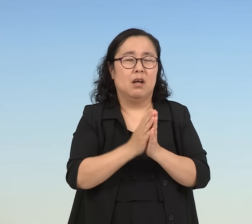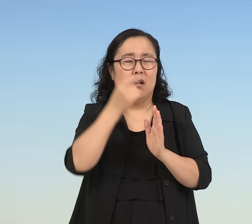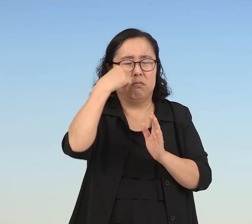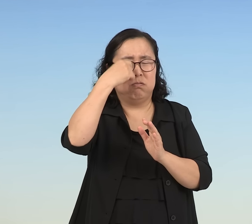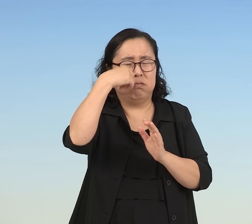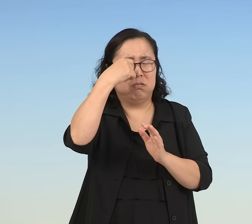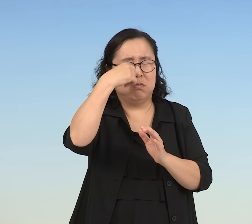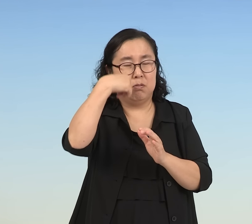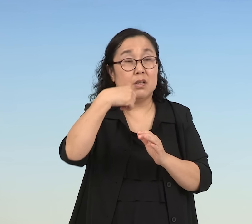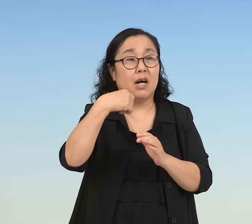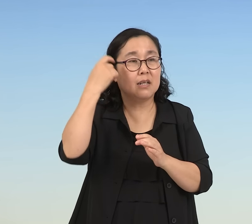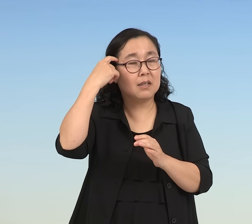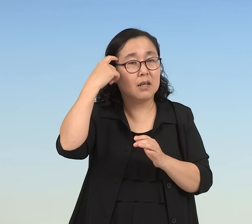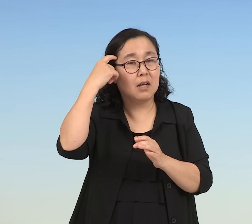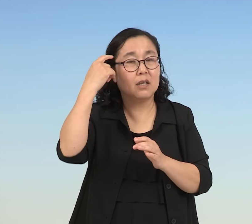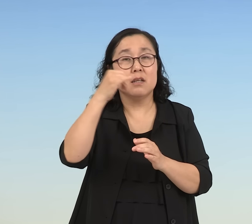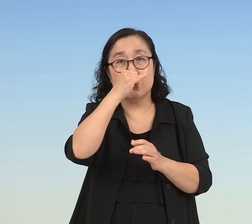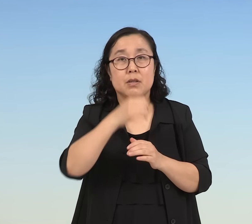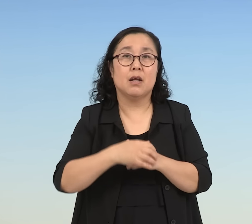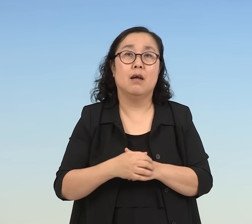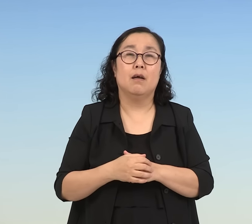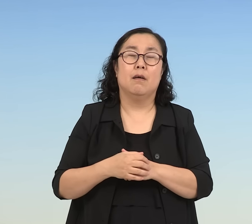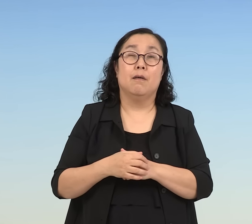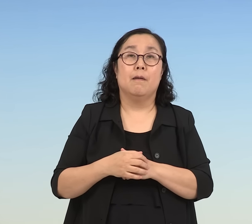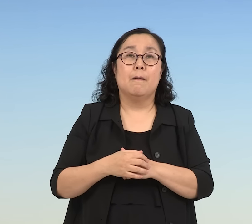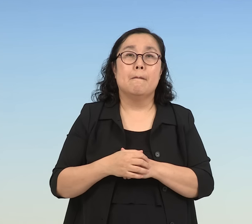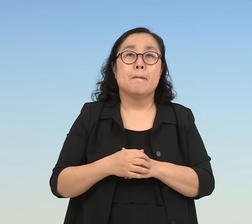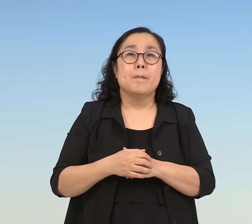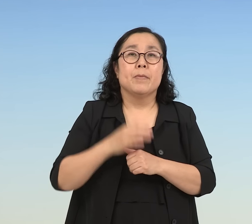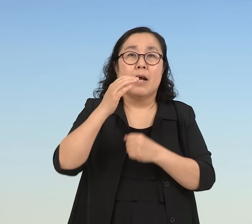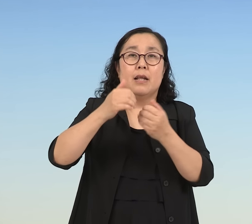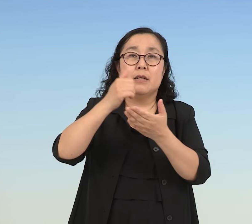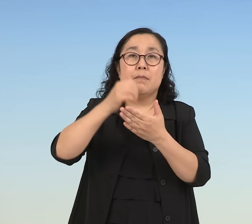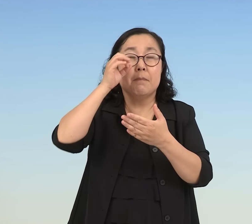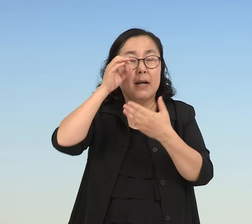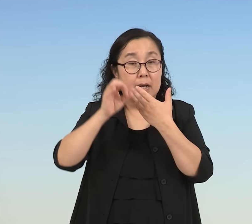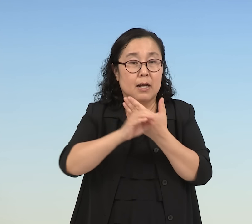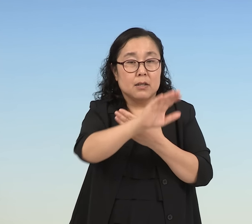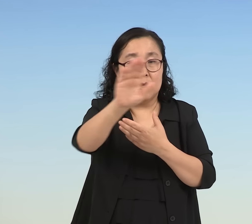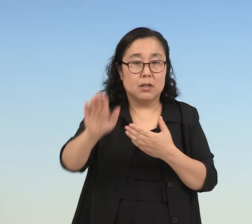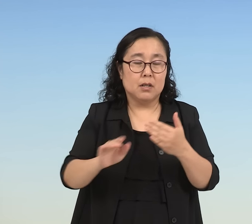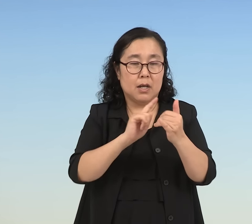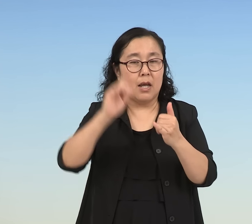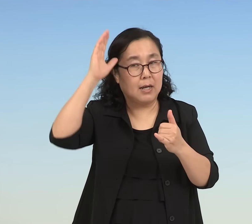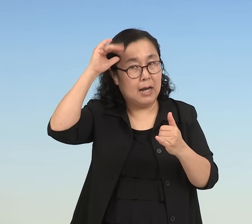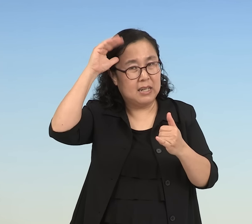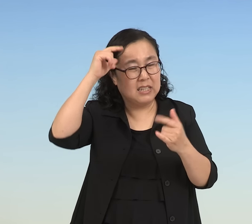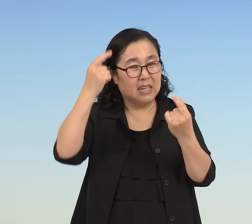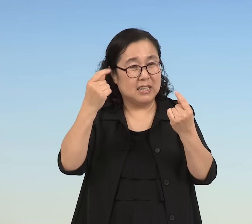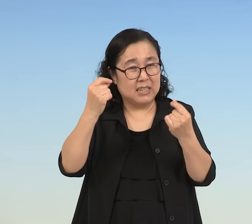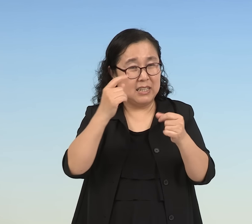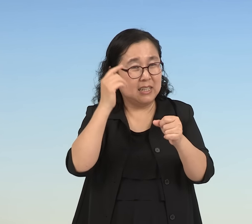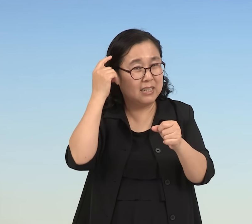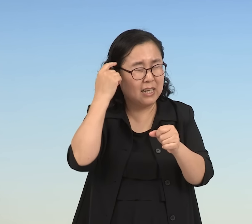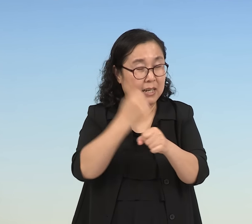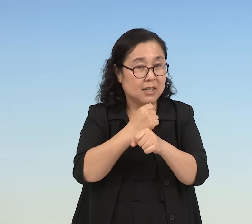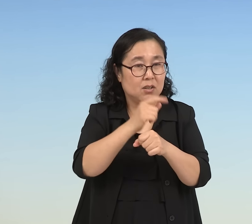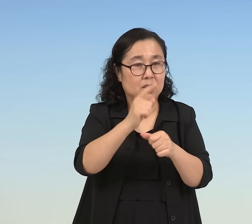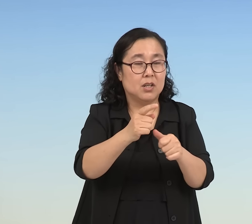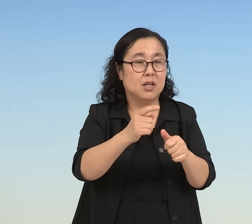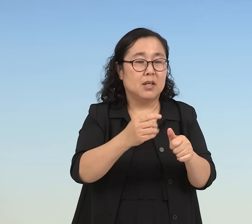그렇게 사는 게 무슨 의미겠나, 그런 생각이 들 때가 있습니다. 하나님이 만약에 우리를 강아지 취급을 하셔가지고